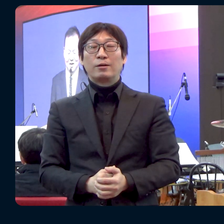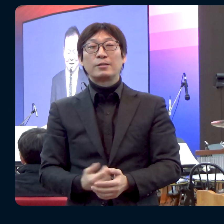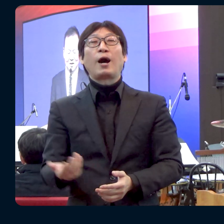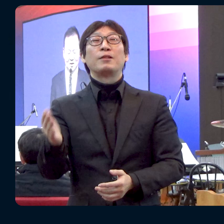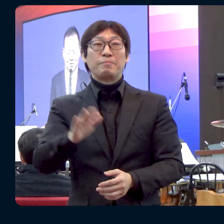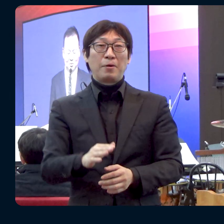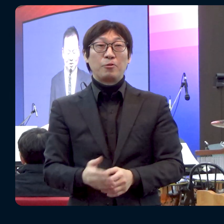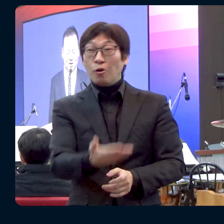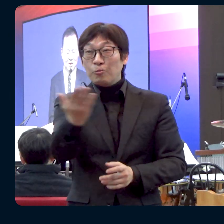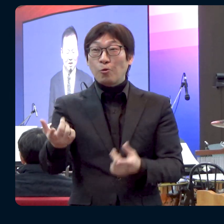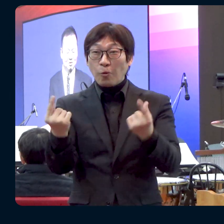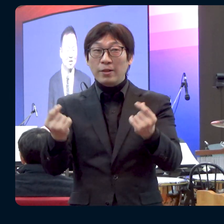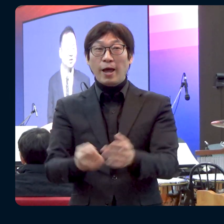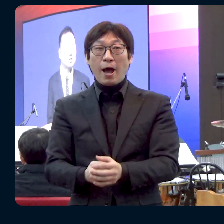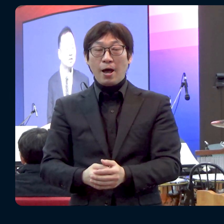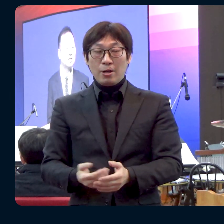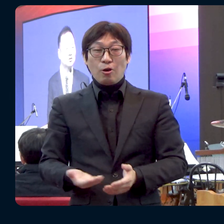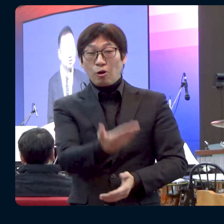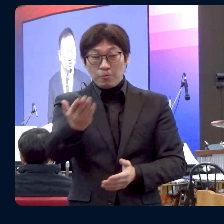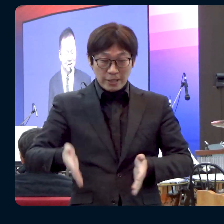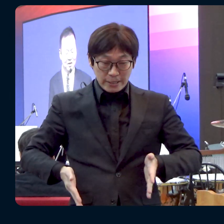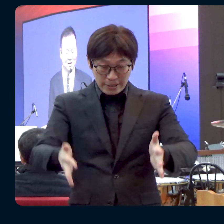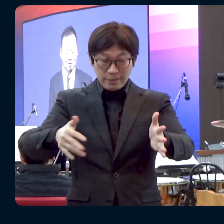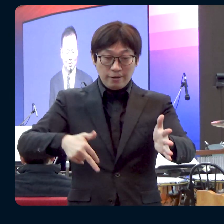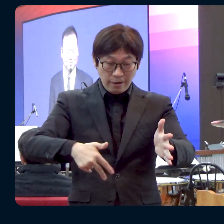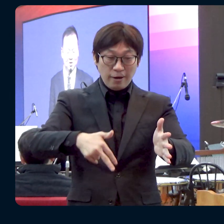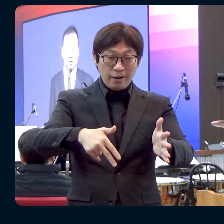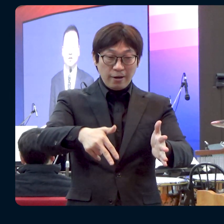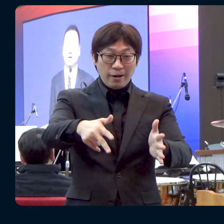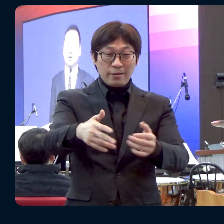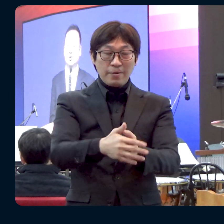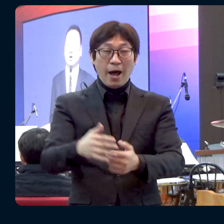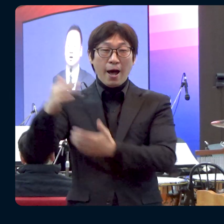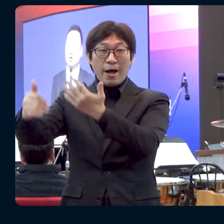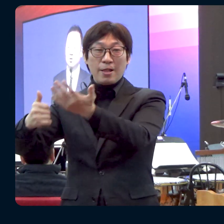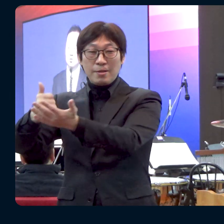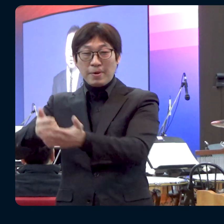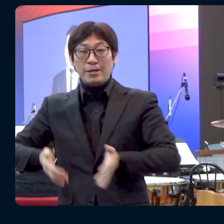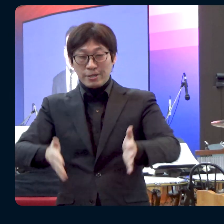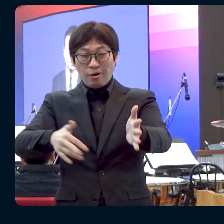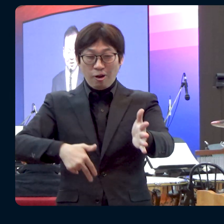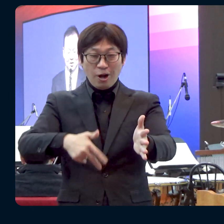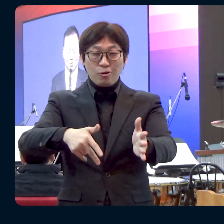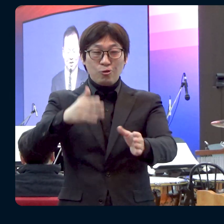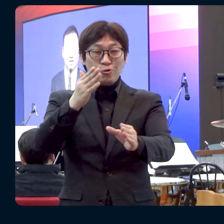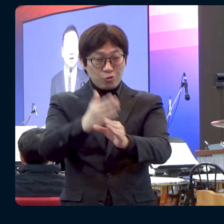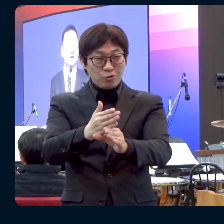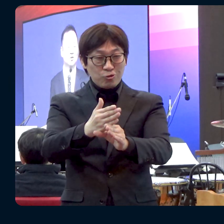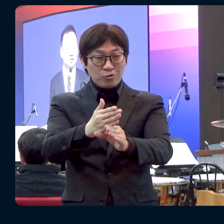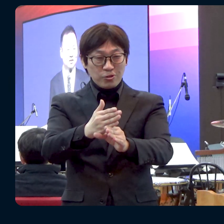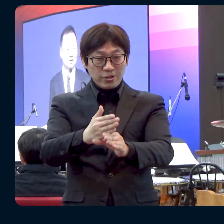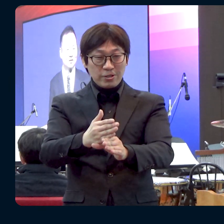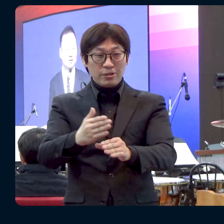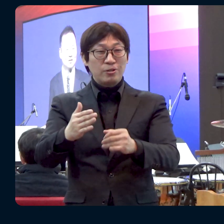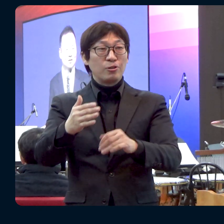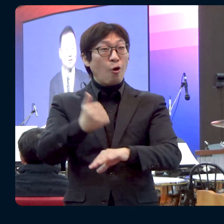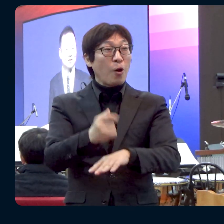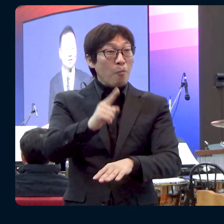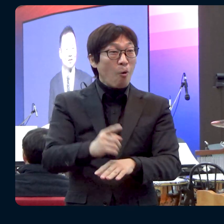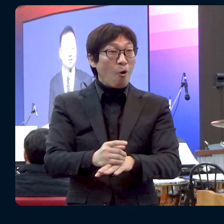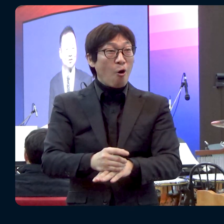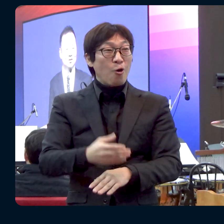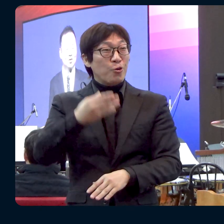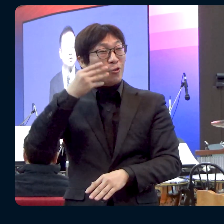가는 길이 하나님이 부르신 길이라고 해서 그 길이 순탄해야 되고 평탄해야 되고 형통해야 된다고 기대하는